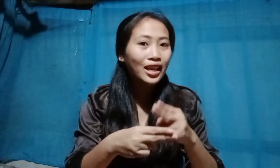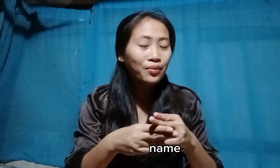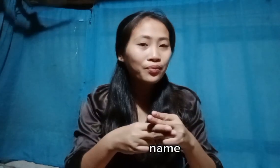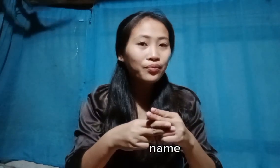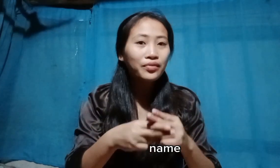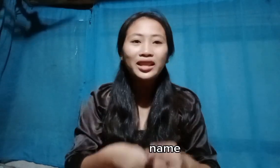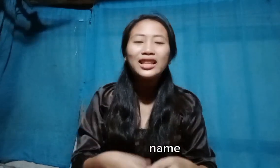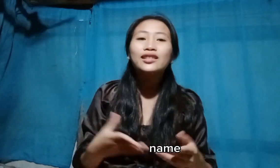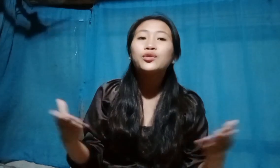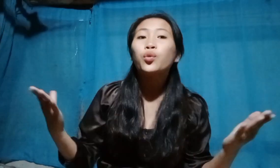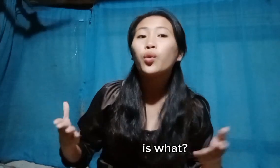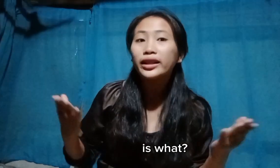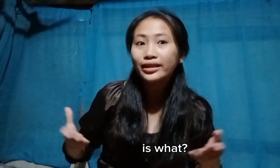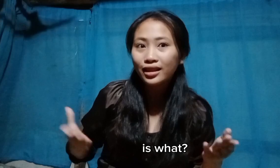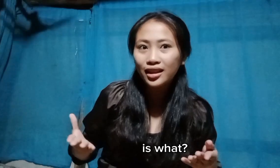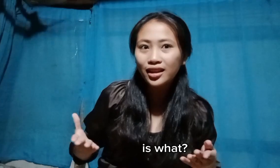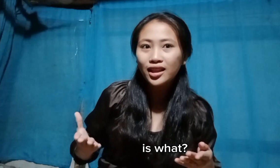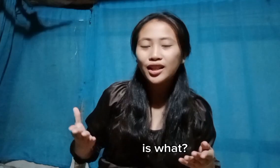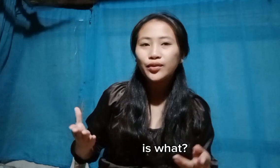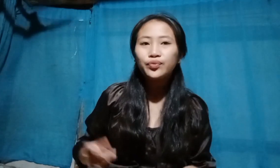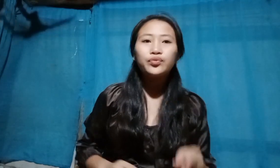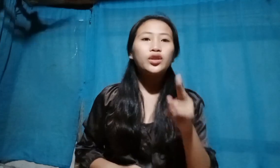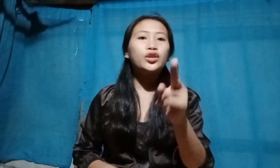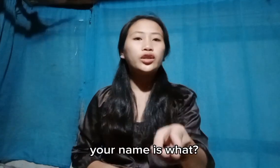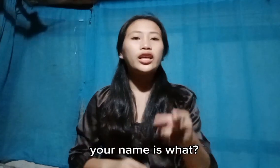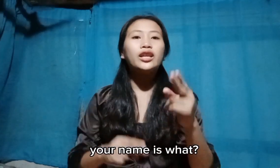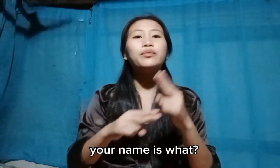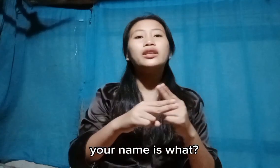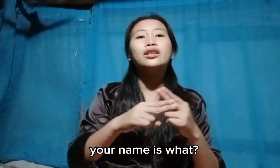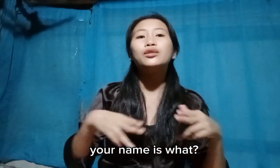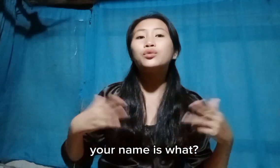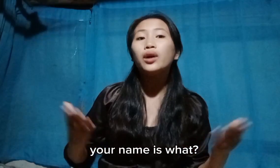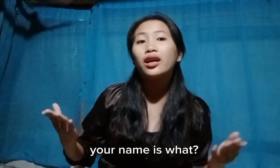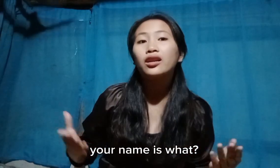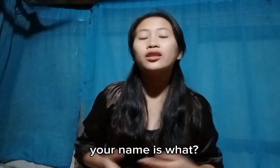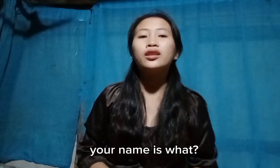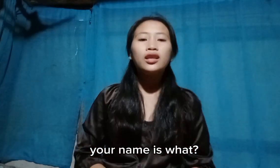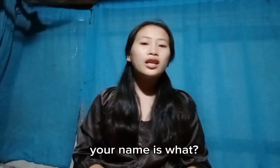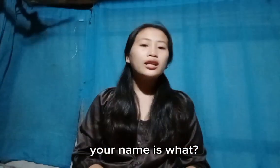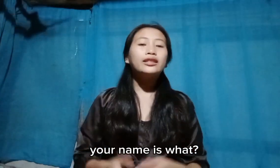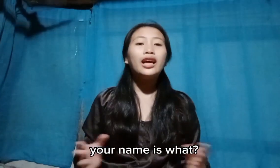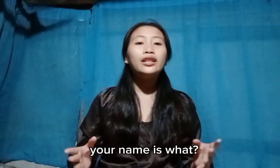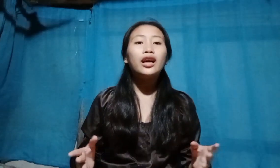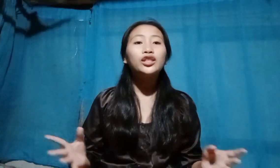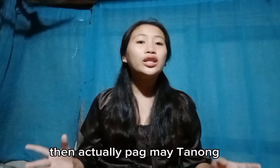name is what? Your name is what? Then,